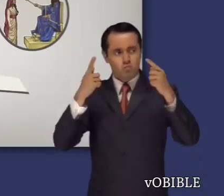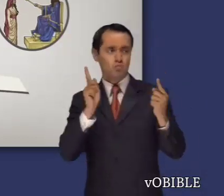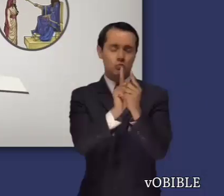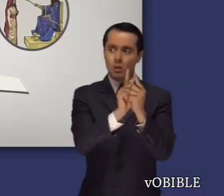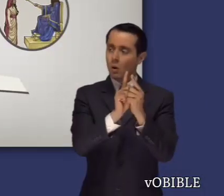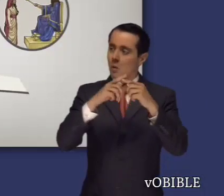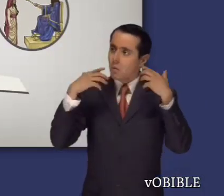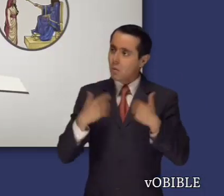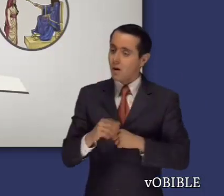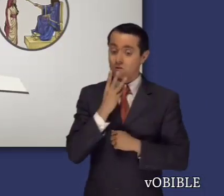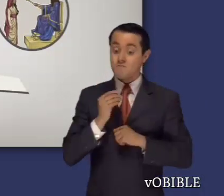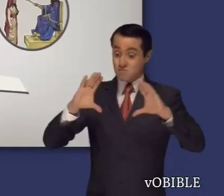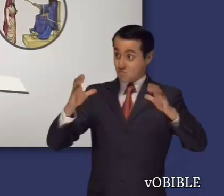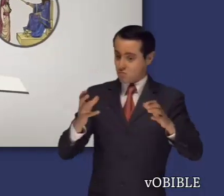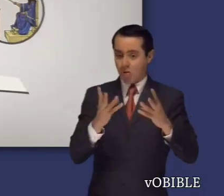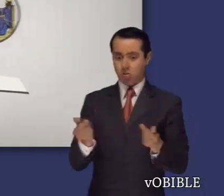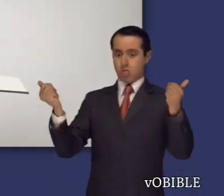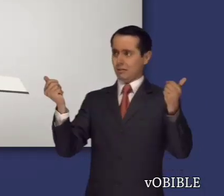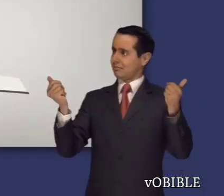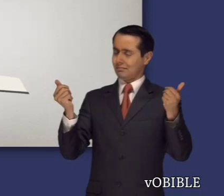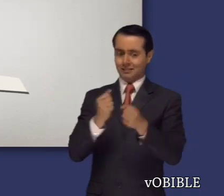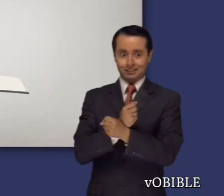Dios y el linaje familiar del Mesías.